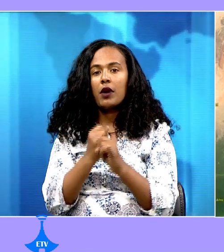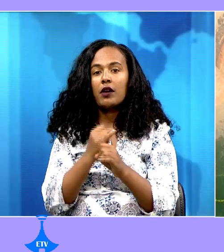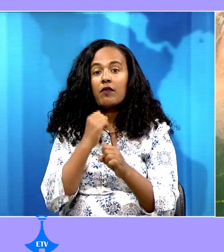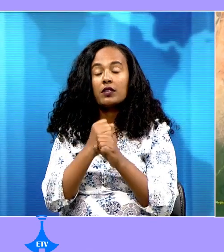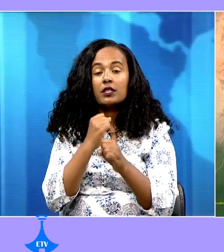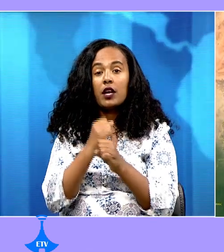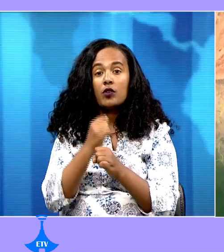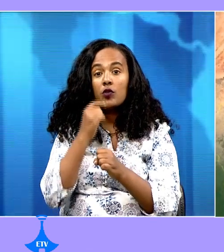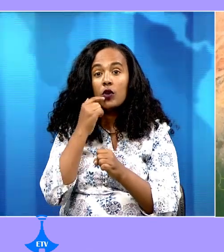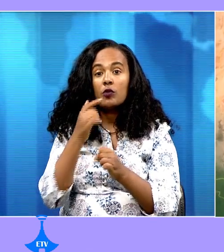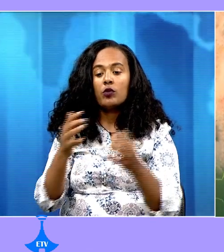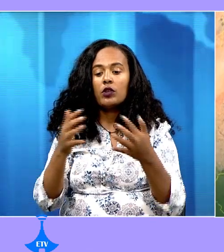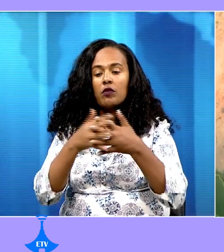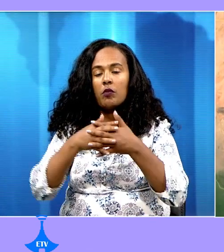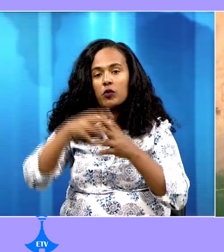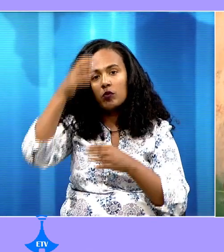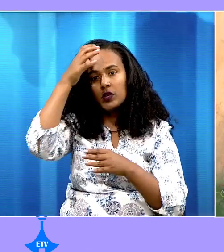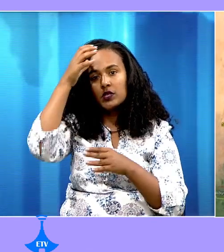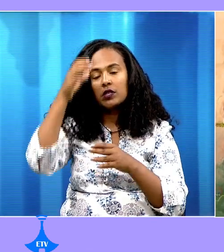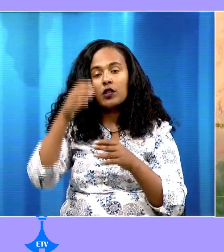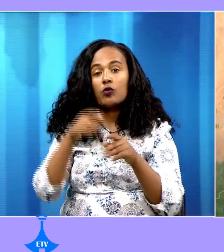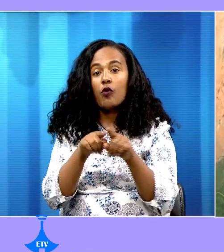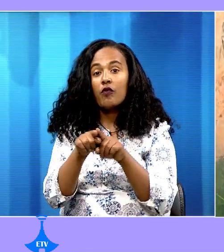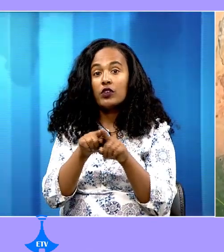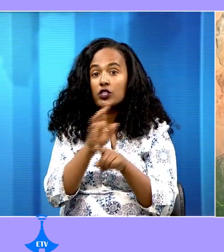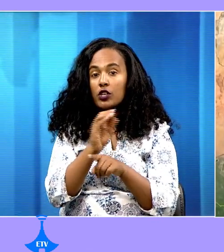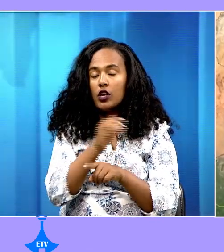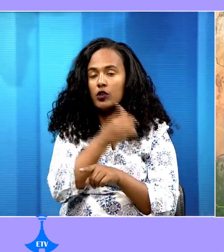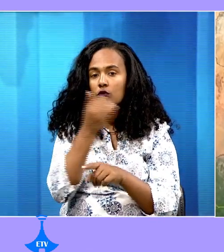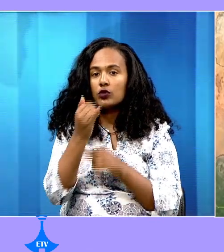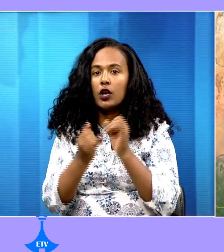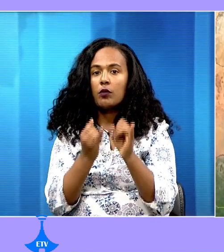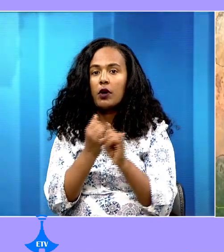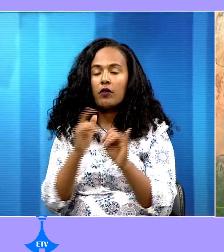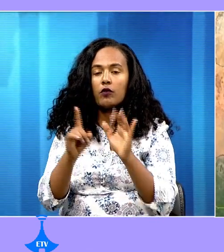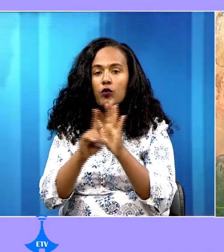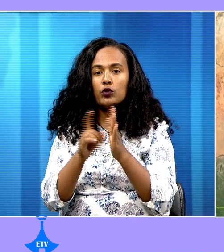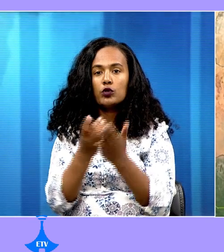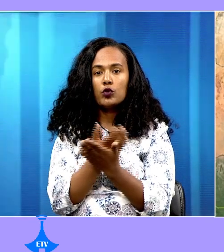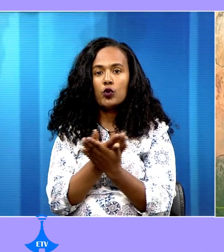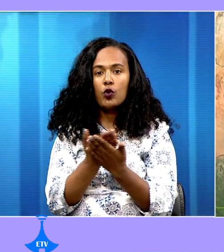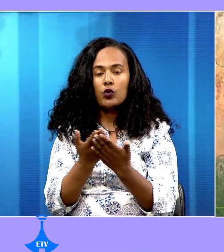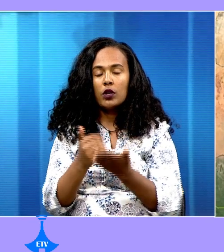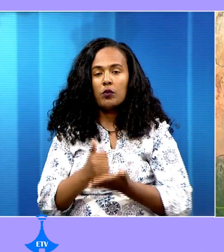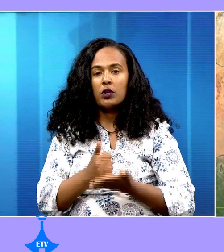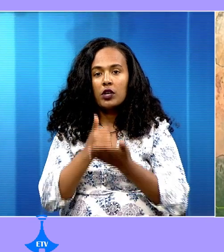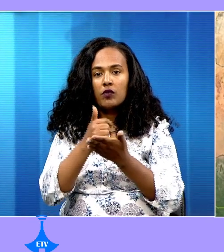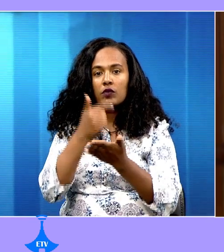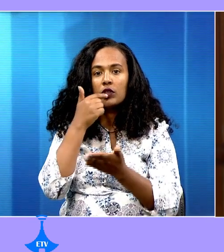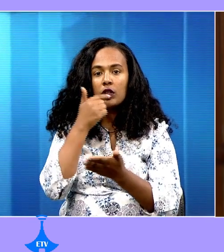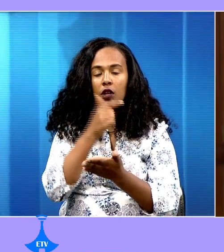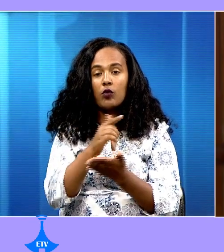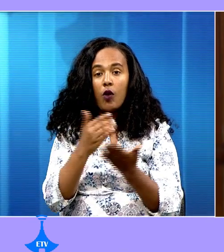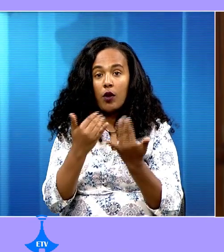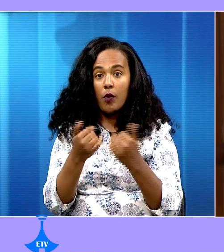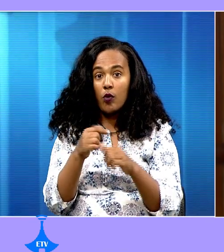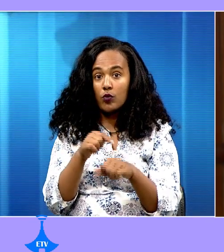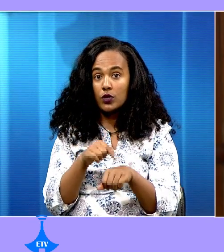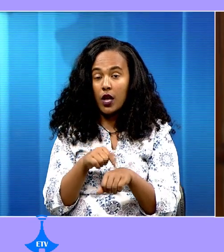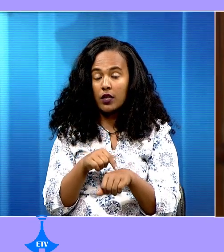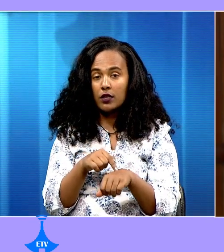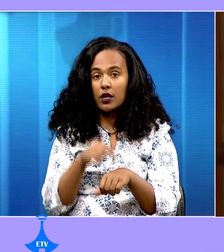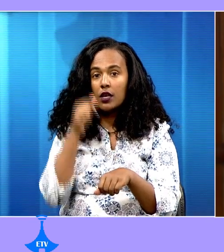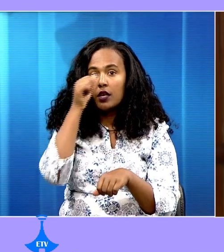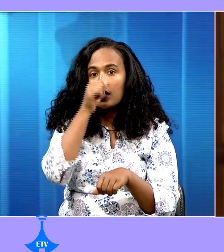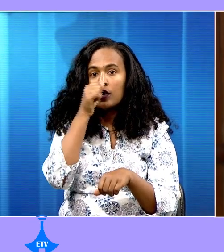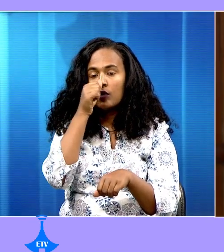ዲፕሎማቱ የተባበሩት መንግስታት ድርጅት ኮንቬንሽንና ሌሎች ዓለም አቀፍ ሕጎችም ጉዳዩን እንደሚደግፉትም አብራርተዋል። በአሁኑ ሰዓት